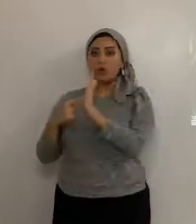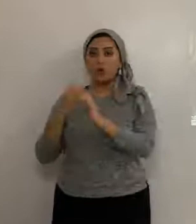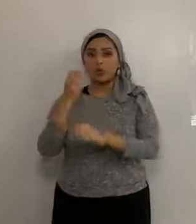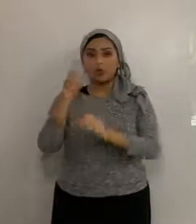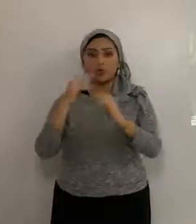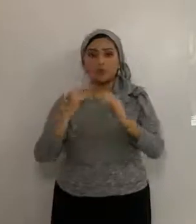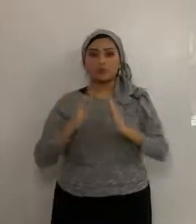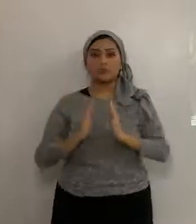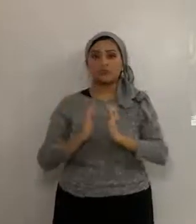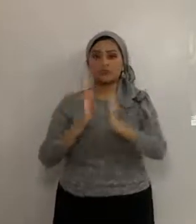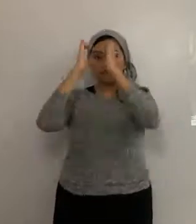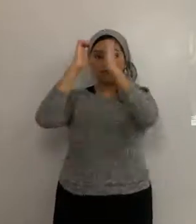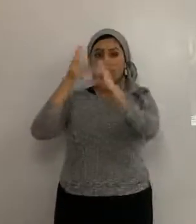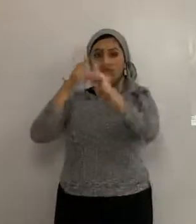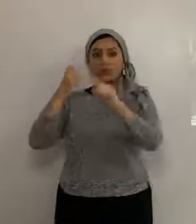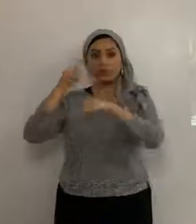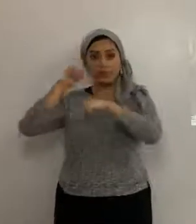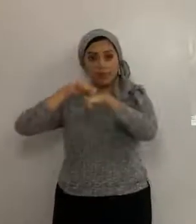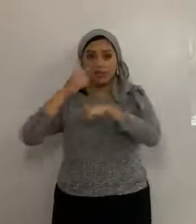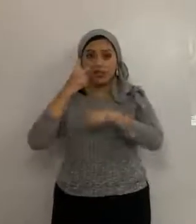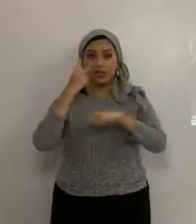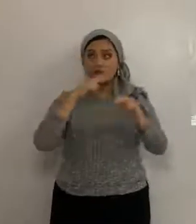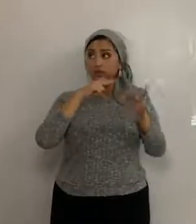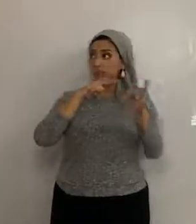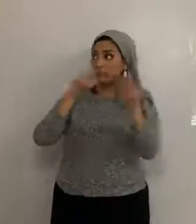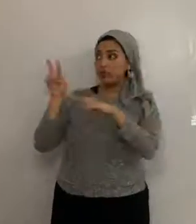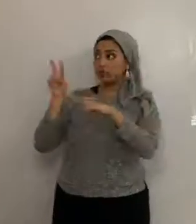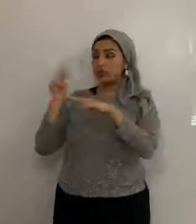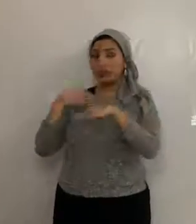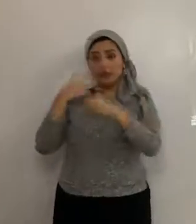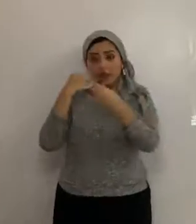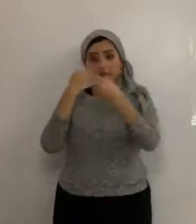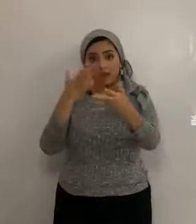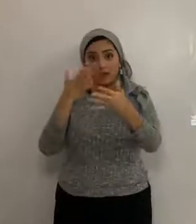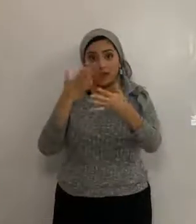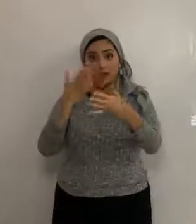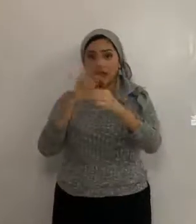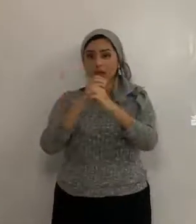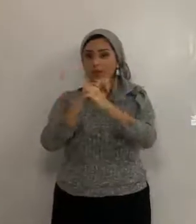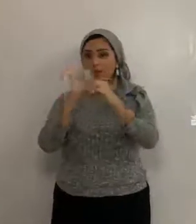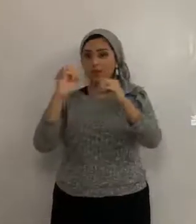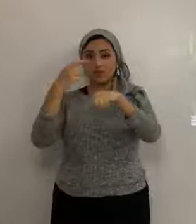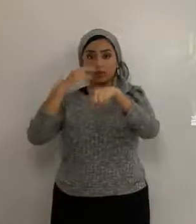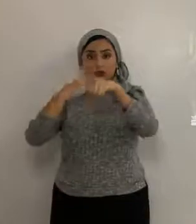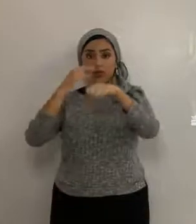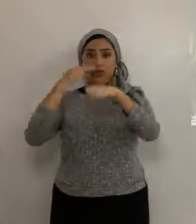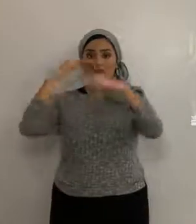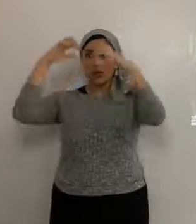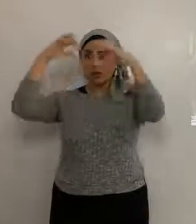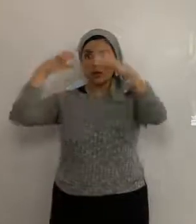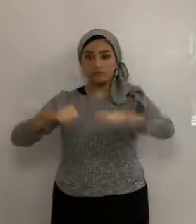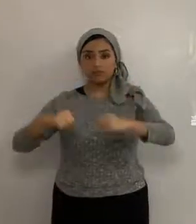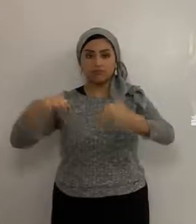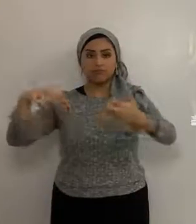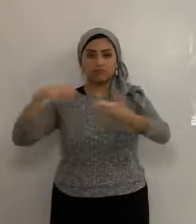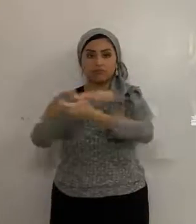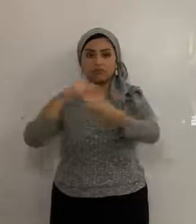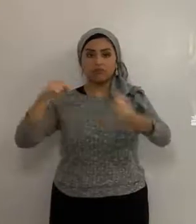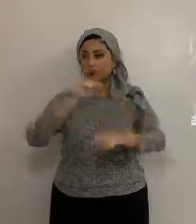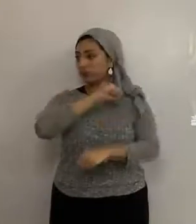dijo: ¿Veis todo esto? De cierto os digo que no quedará aquí piedra sobre piedra que no sea derribada. Nada más